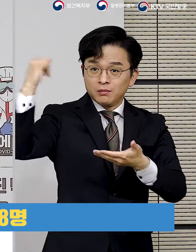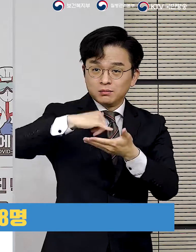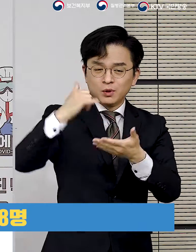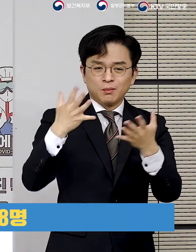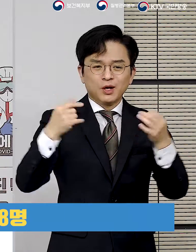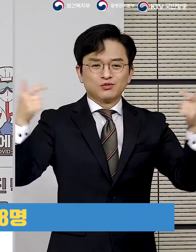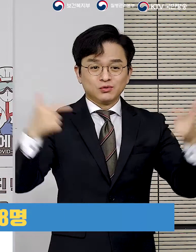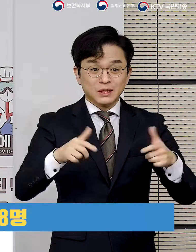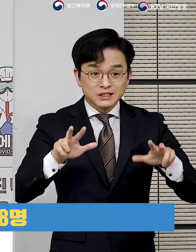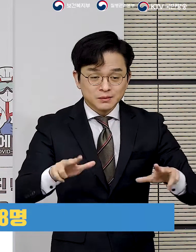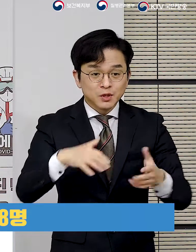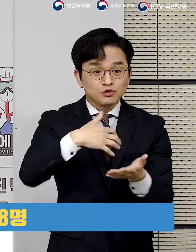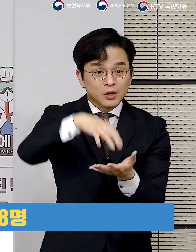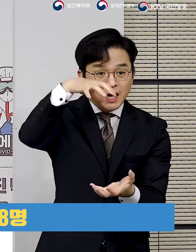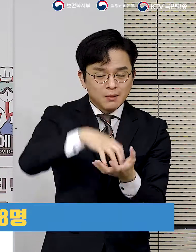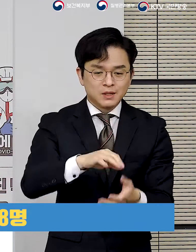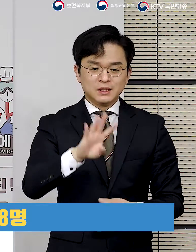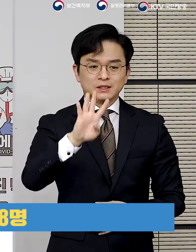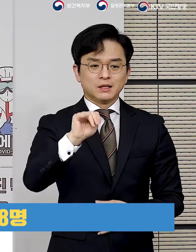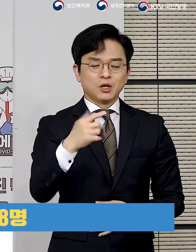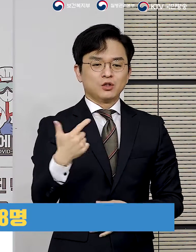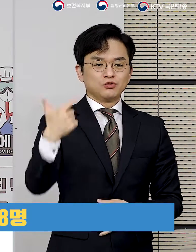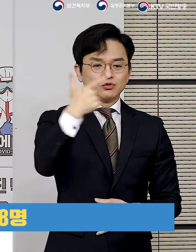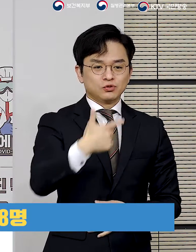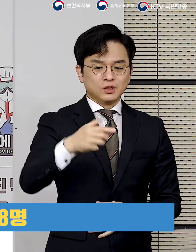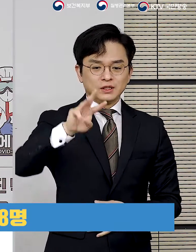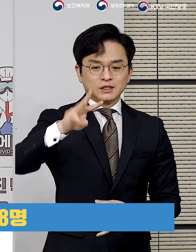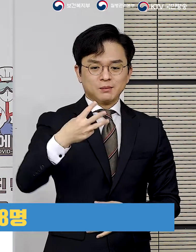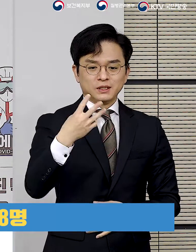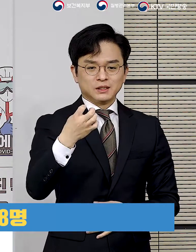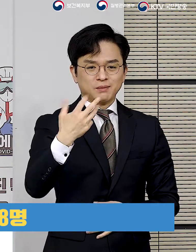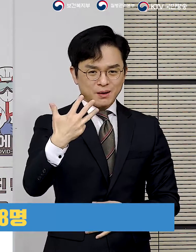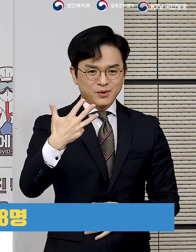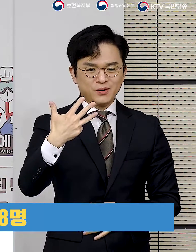정점으로 감소하여 4월 22일 현재